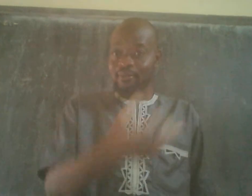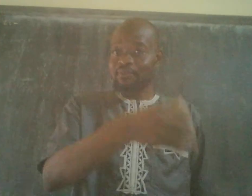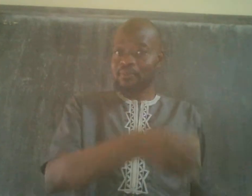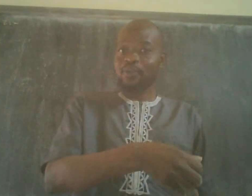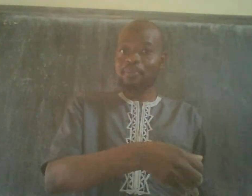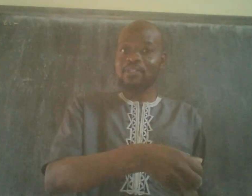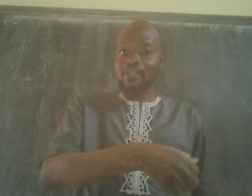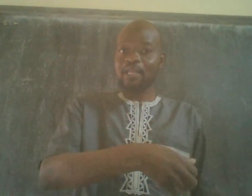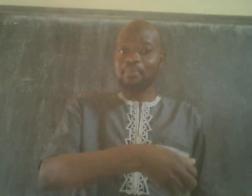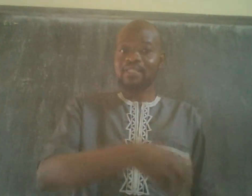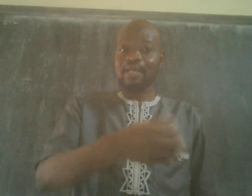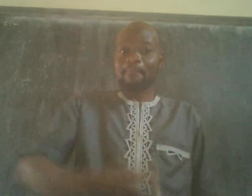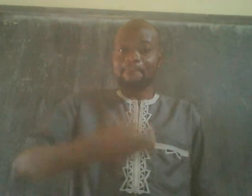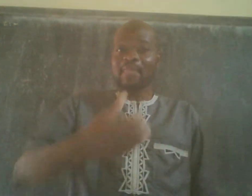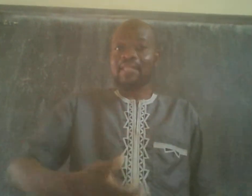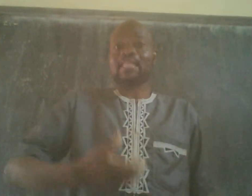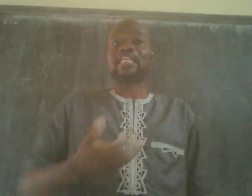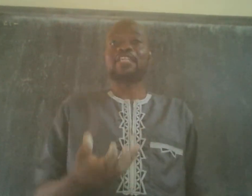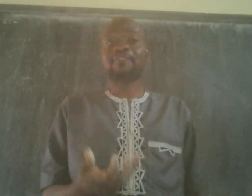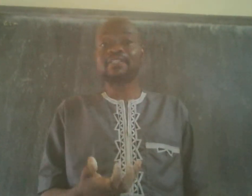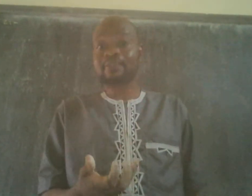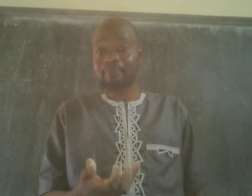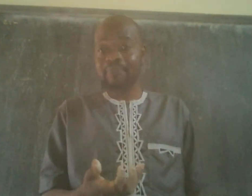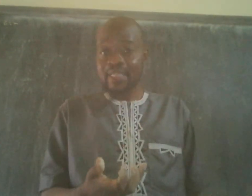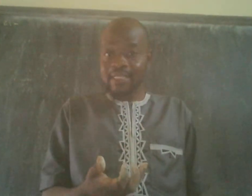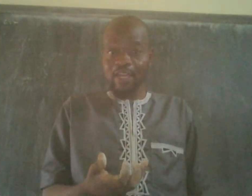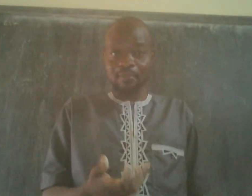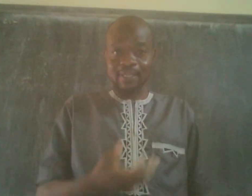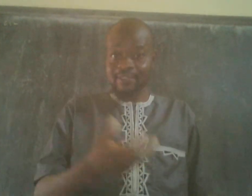La femme que le personnel la baisse là, elle est très satisfaite. C'est comme ça,